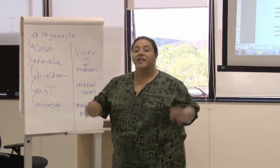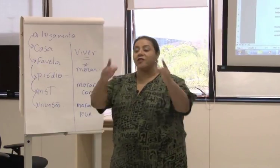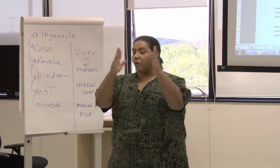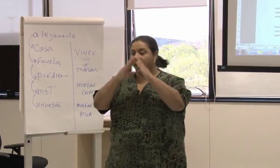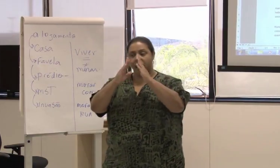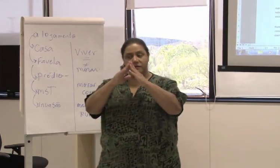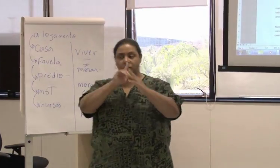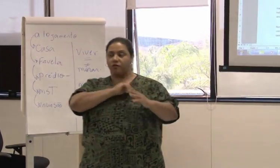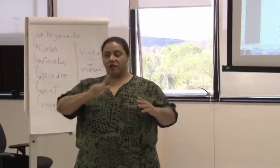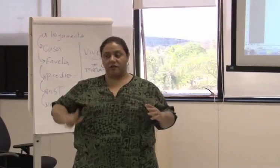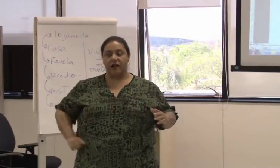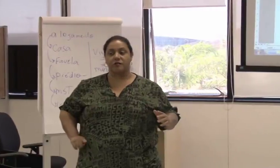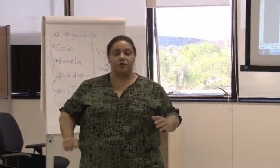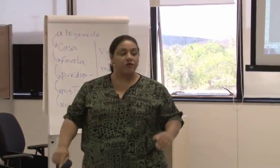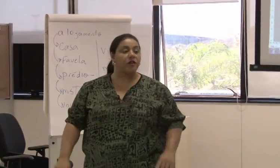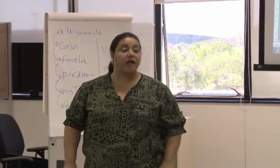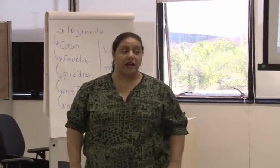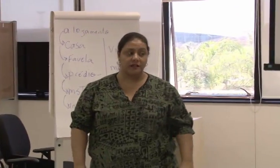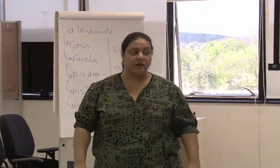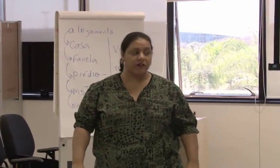Não é casa do governo. Casa do governo é minha casa, minha vida.